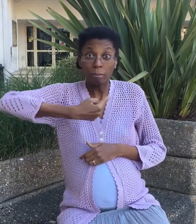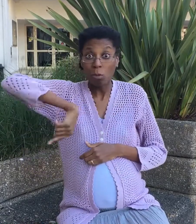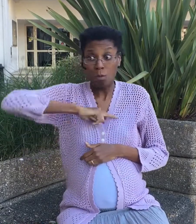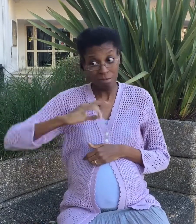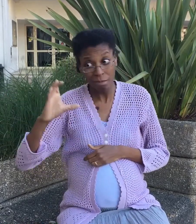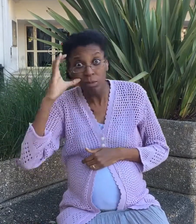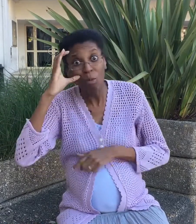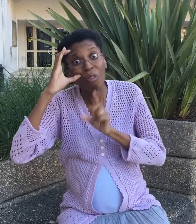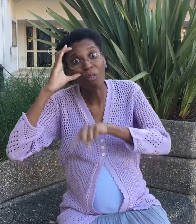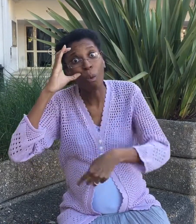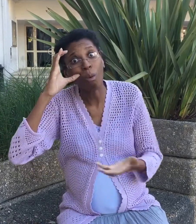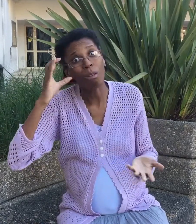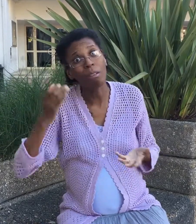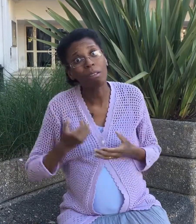aux risques,